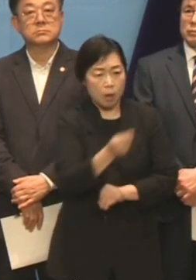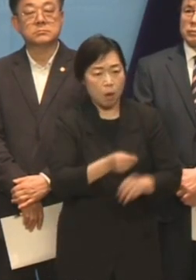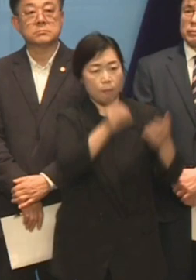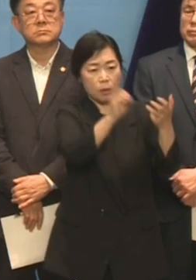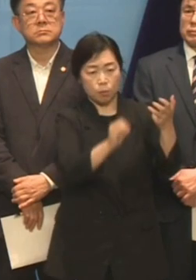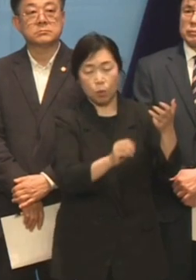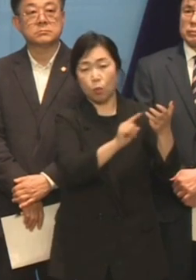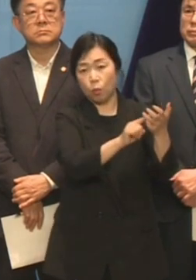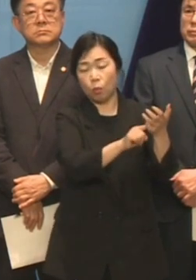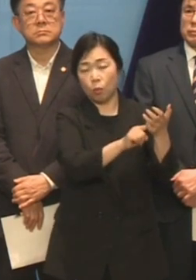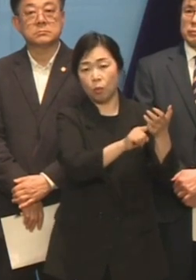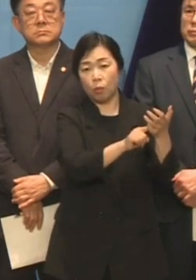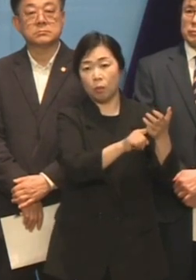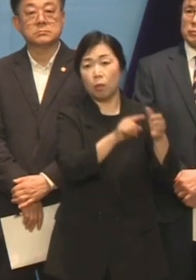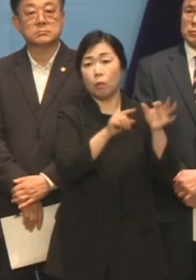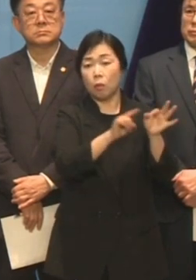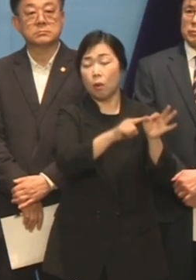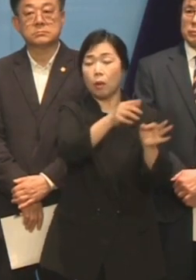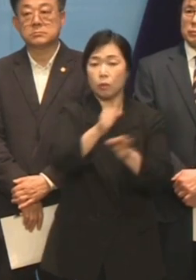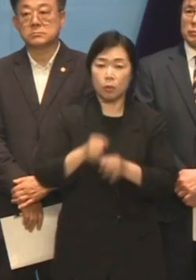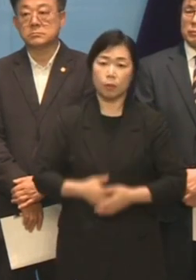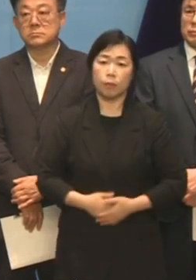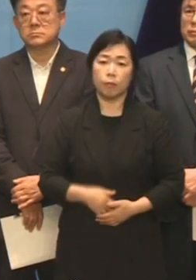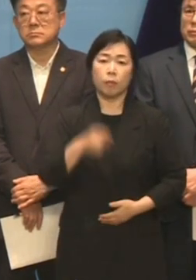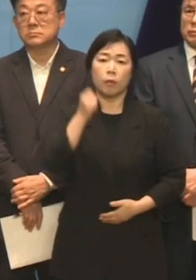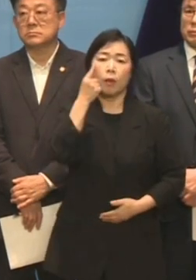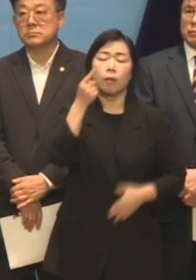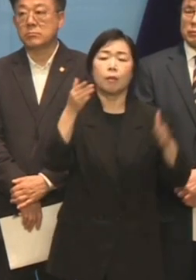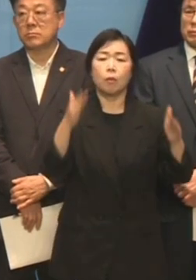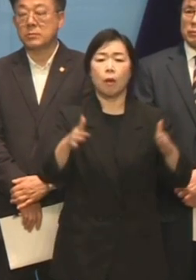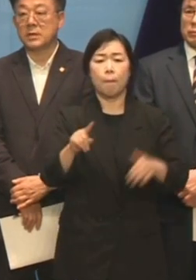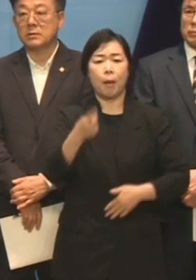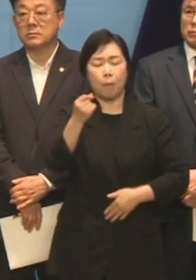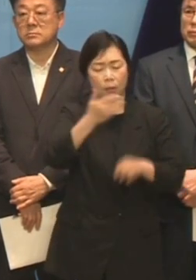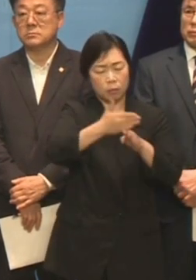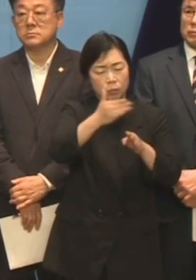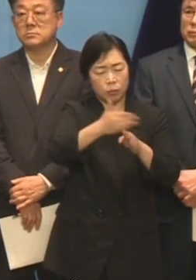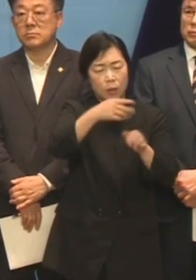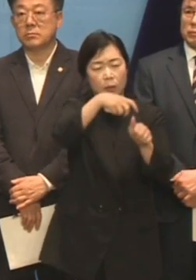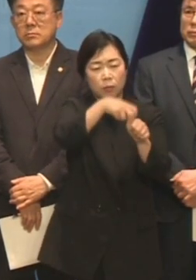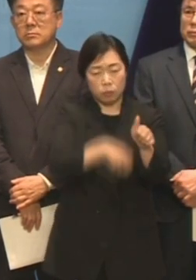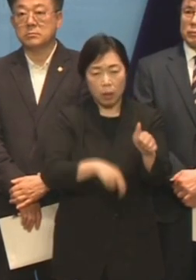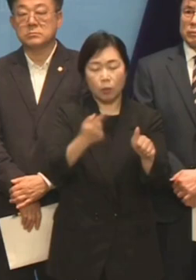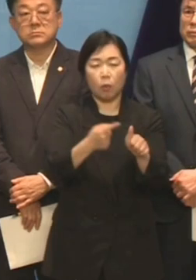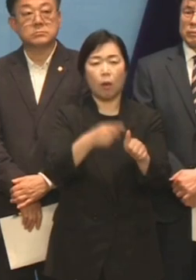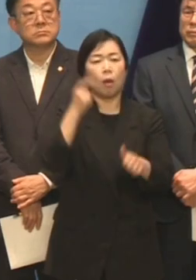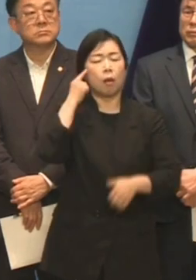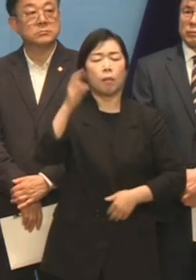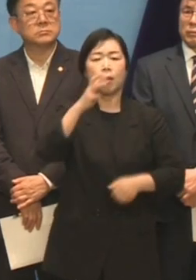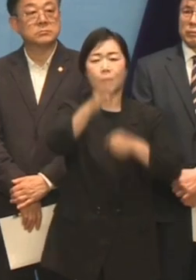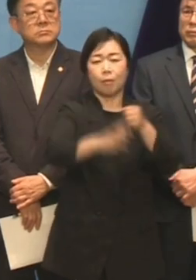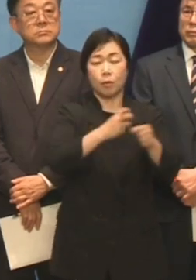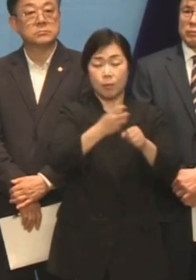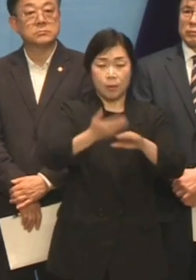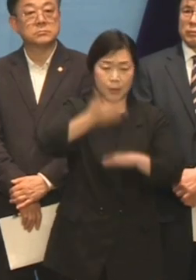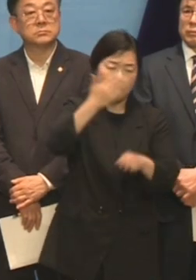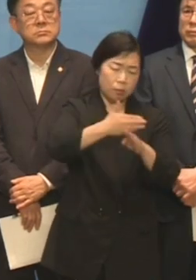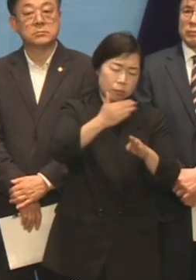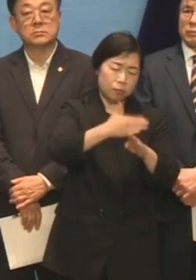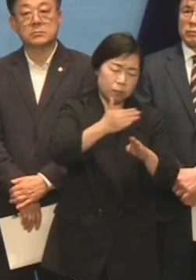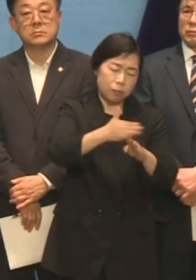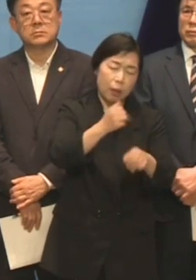대출입니다. 이분들이 한 달에 100만 원씩 해서 갚는다고 쳐도 최소 30년이 걸려요.